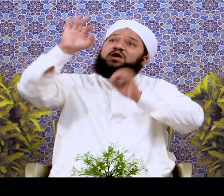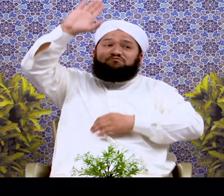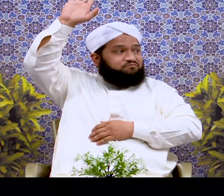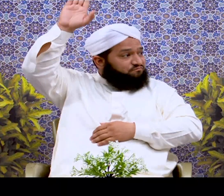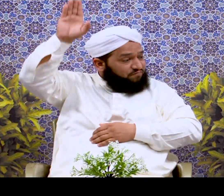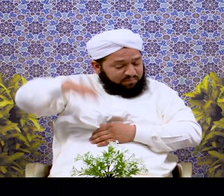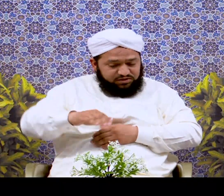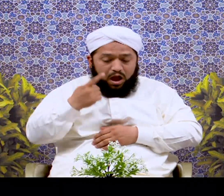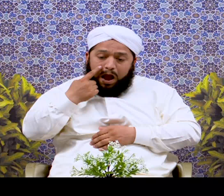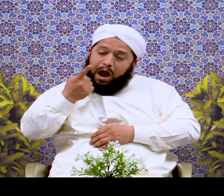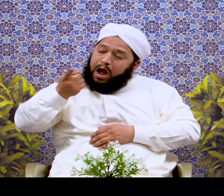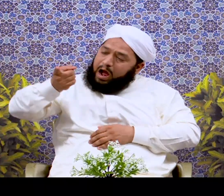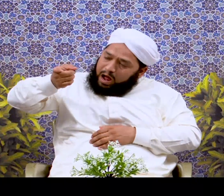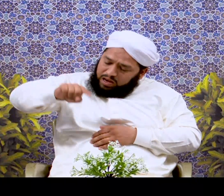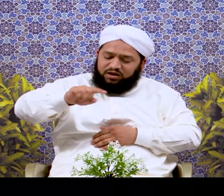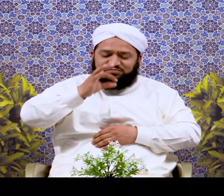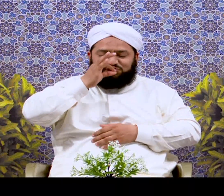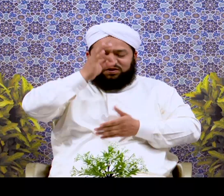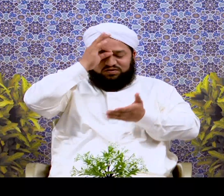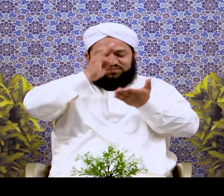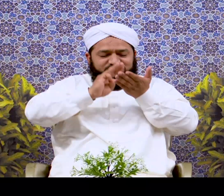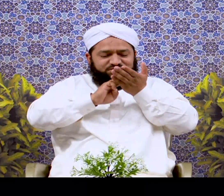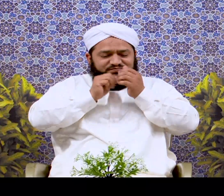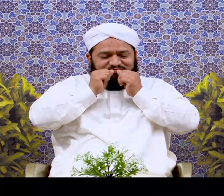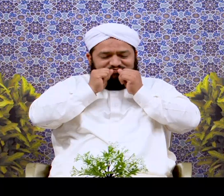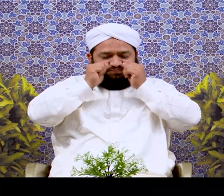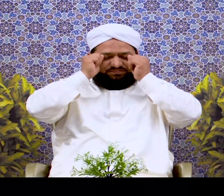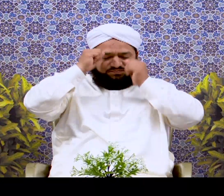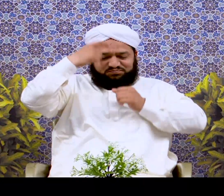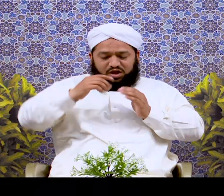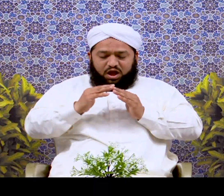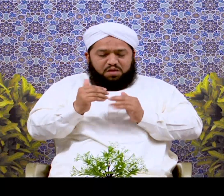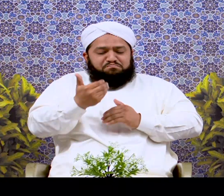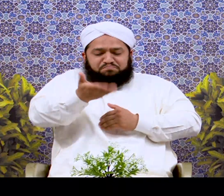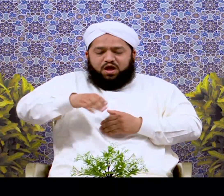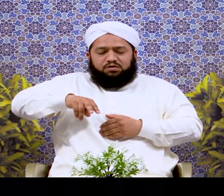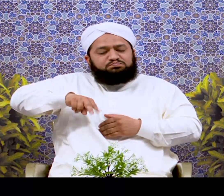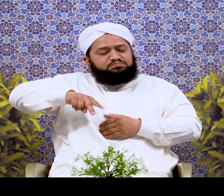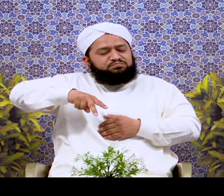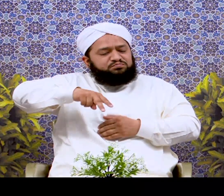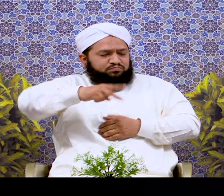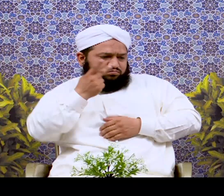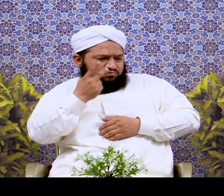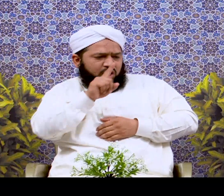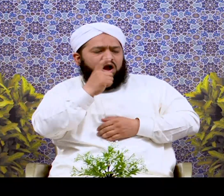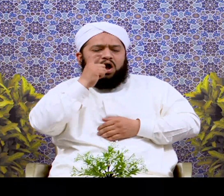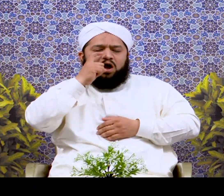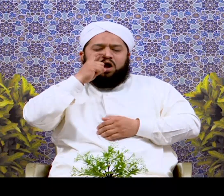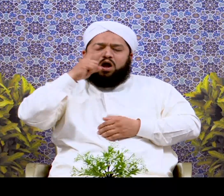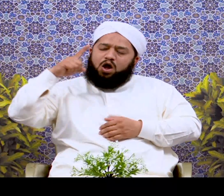کے بعد اگلے روز سرکار عالی وقار صلی اللہ علیہ وآلہ وصحبہ وسلم گھر سے باہر تشریف لائے تو